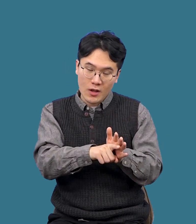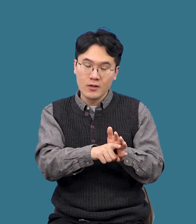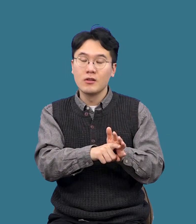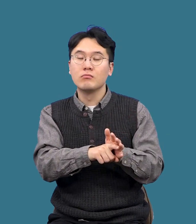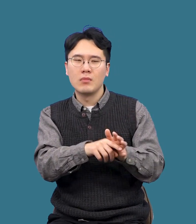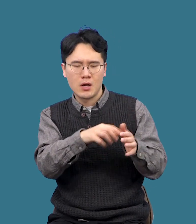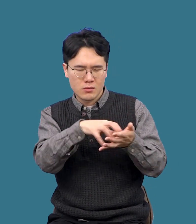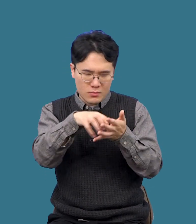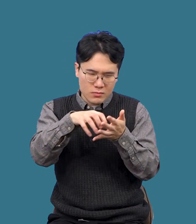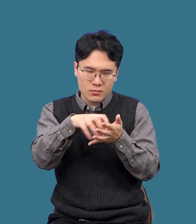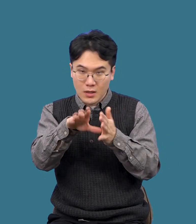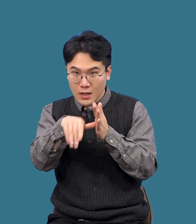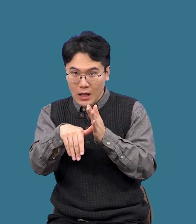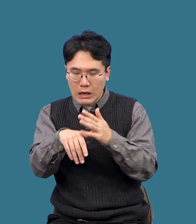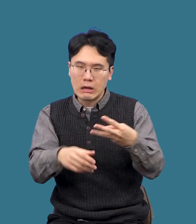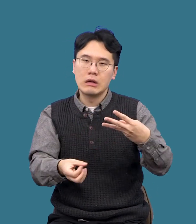일부러.